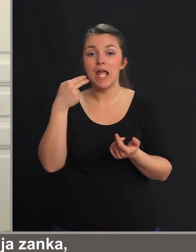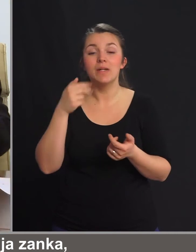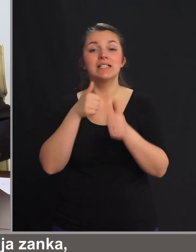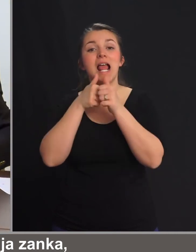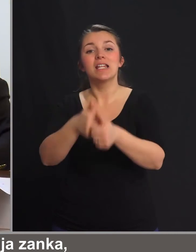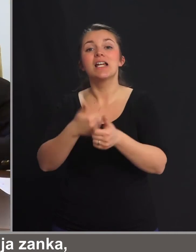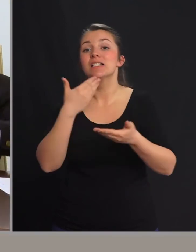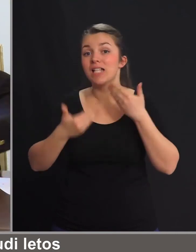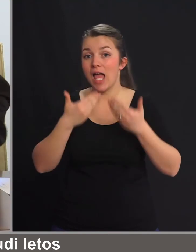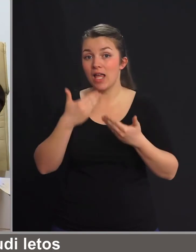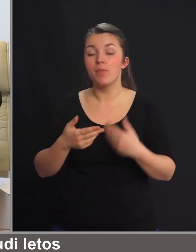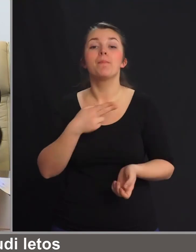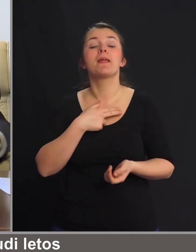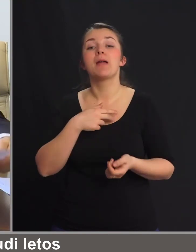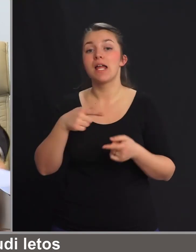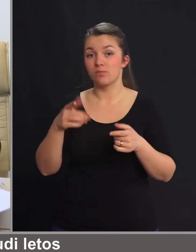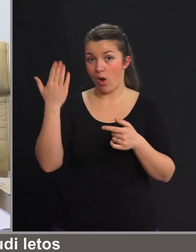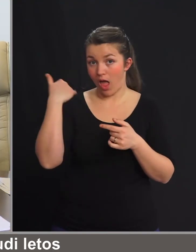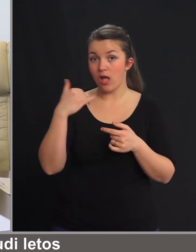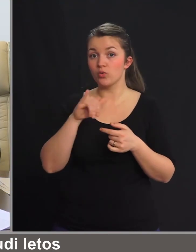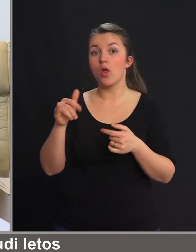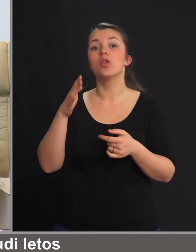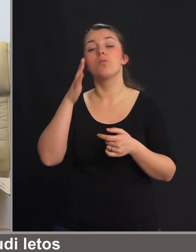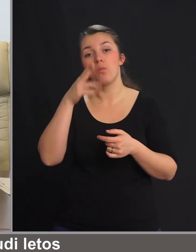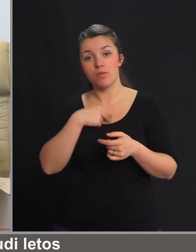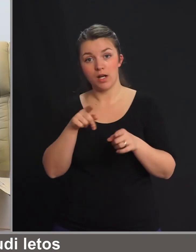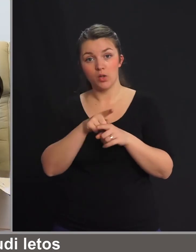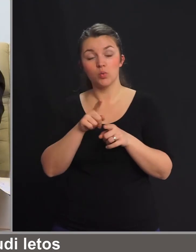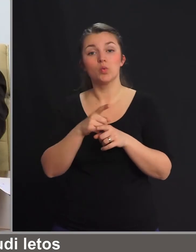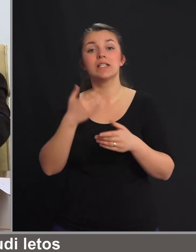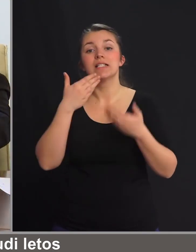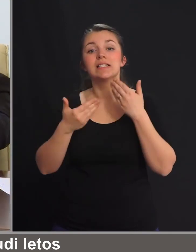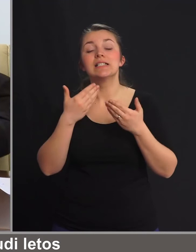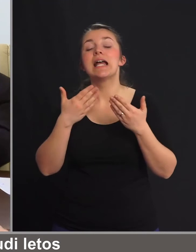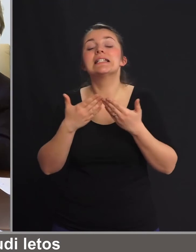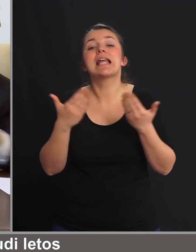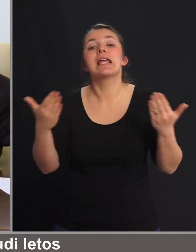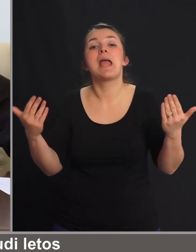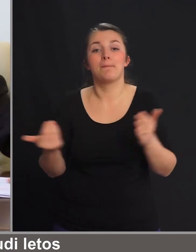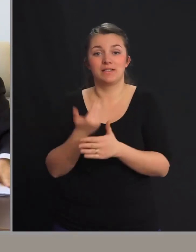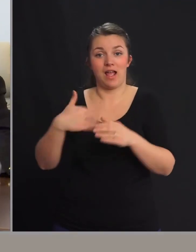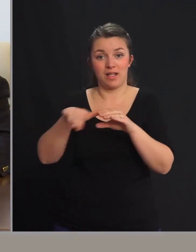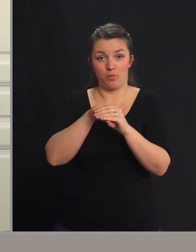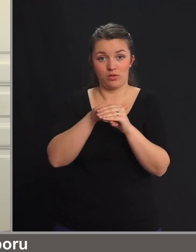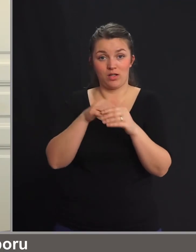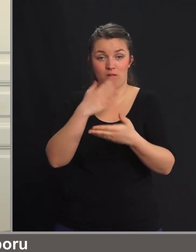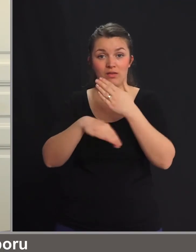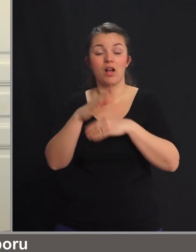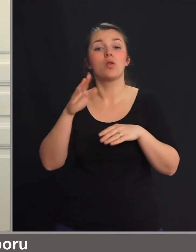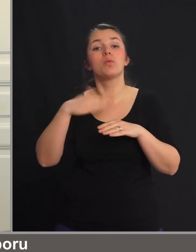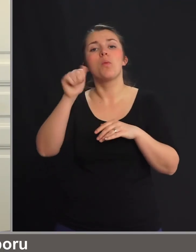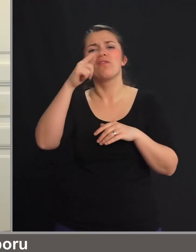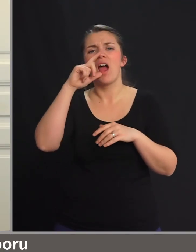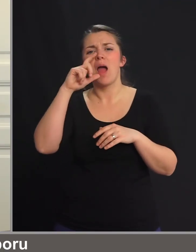sledili sejam. Imeli smo tudi lani in bomo imeli v prihodnje sejem za zaposlitev invalidov, potem bo